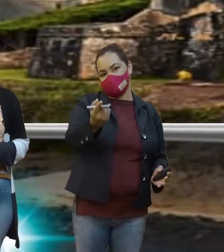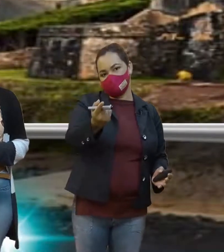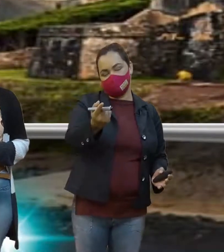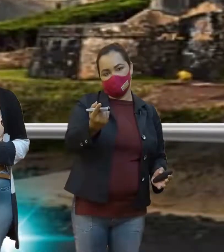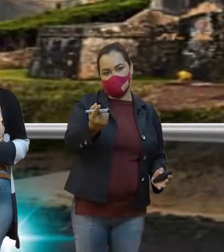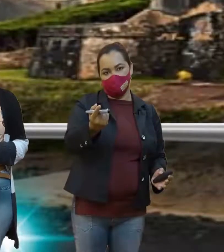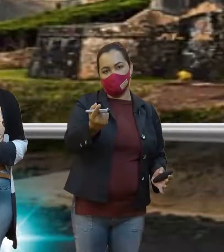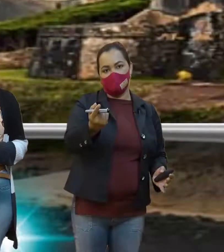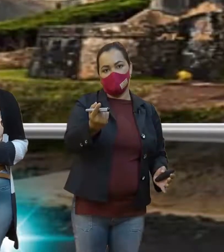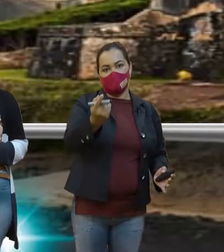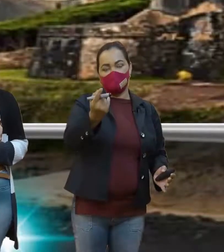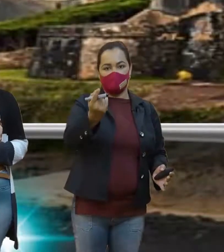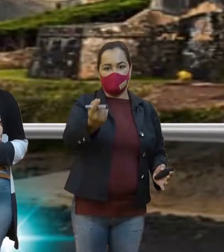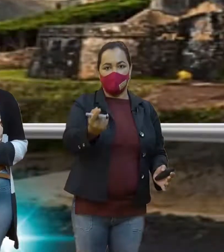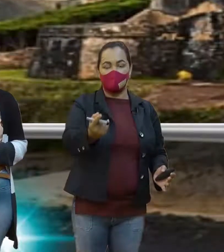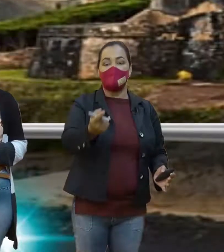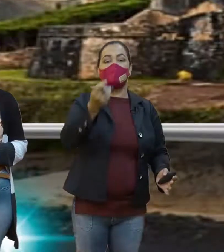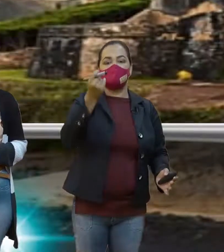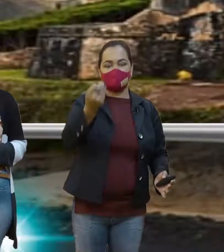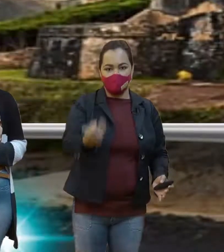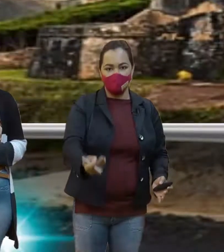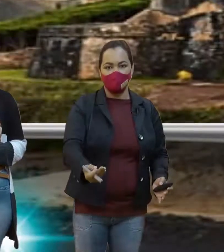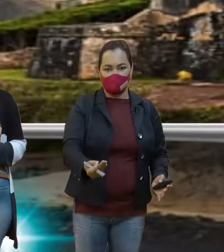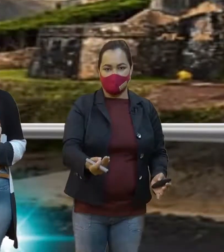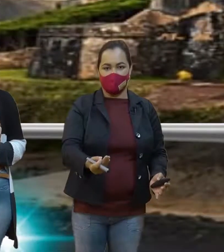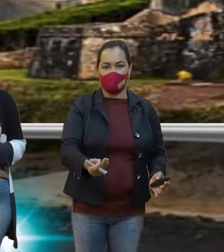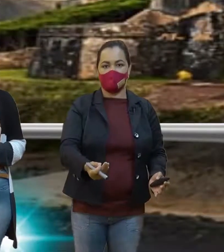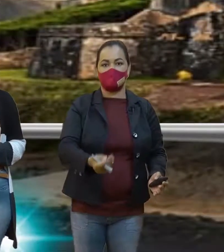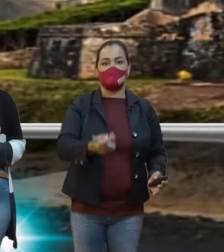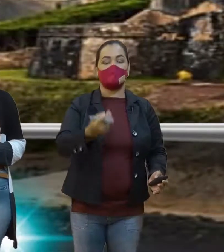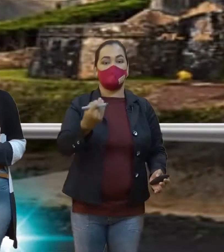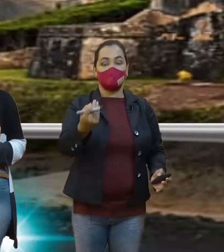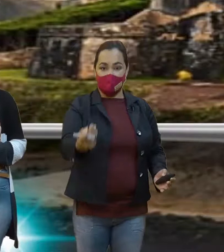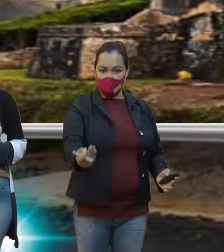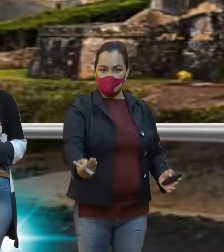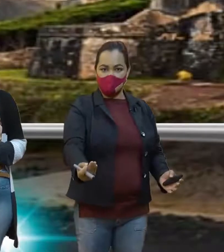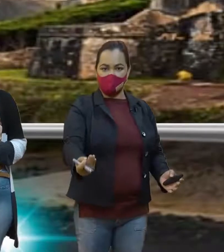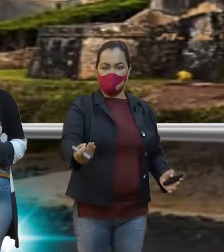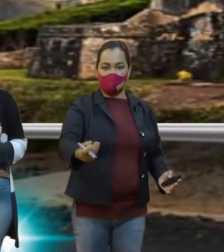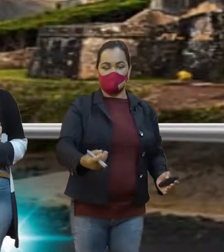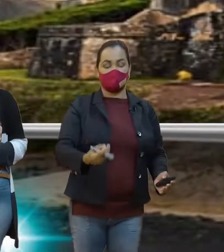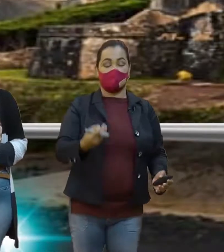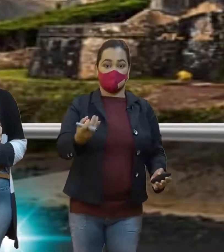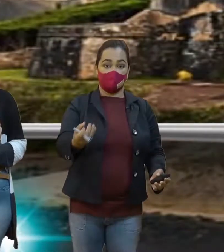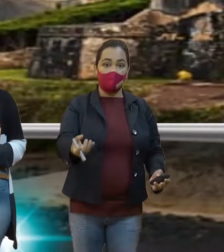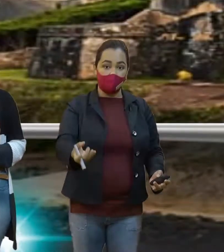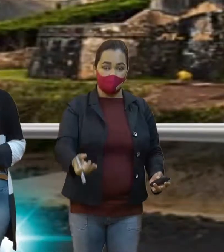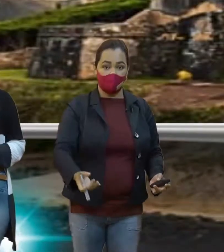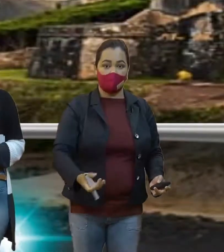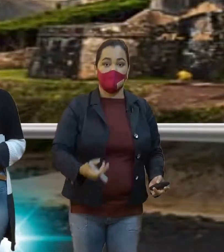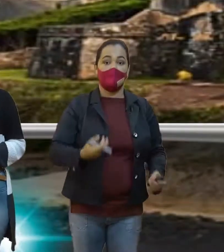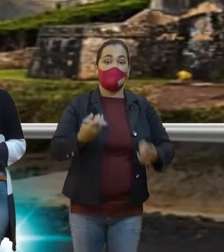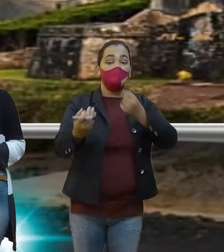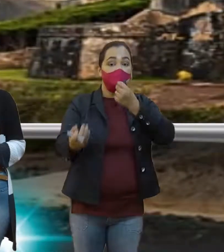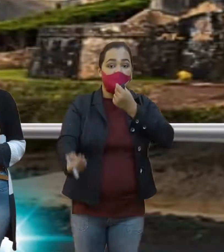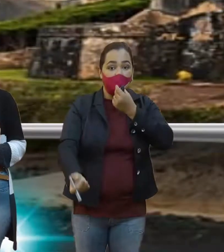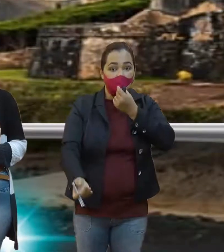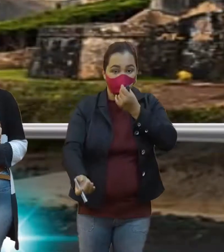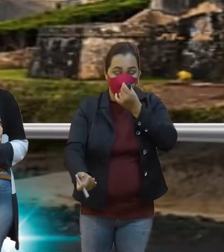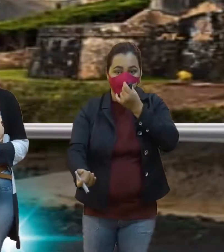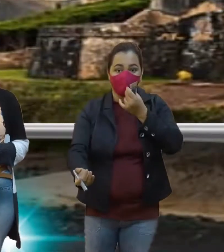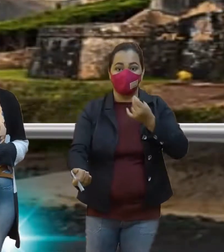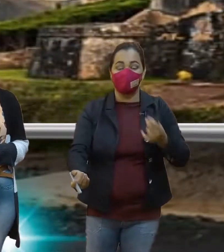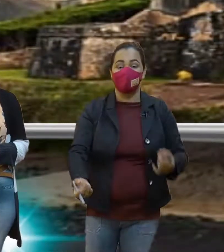ver o caso do Havaí. Isso. O Havaí, eles têm as suas regras, eles têm as suas vivências, têm a sua cultura, o